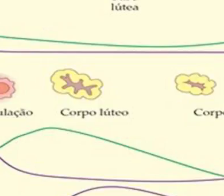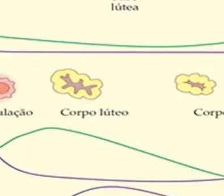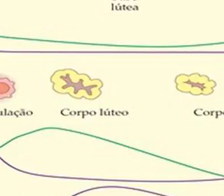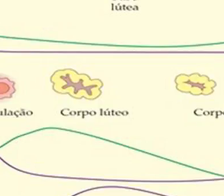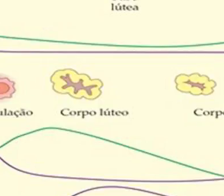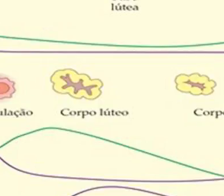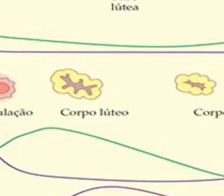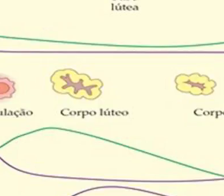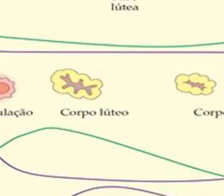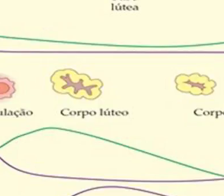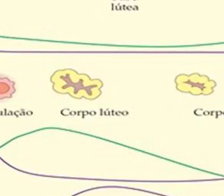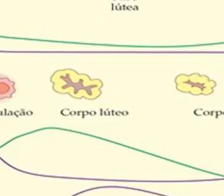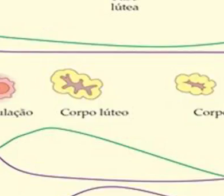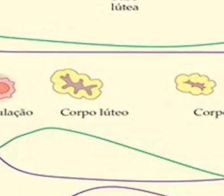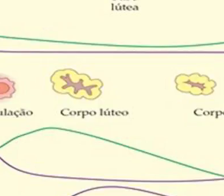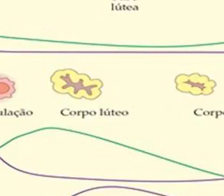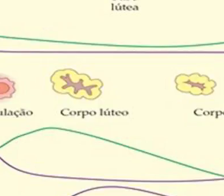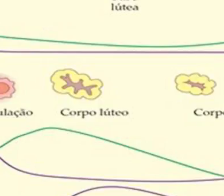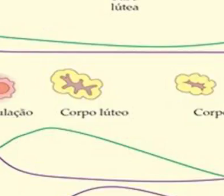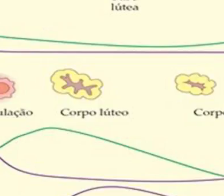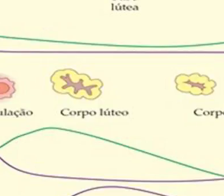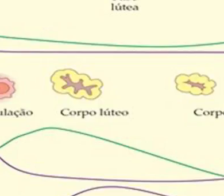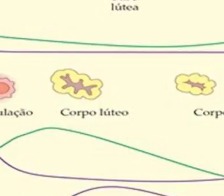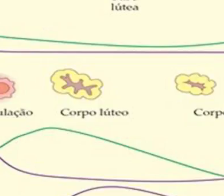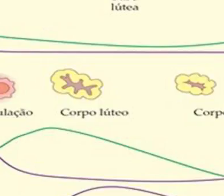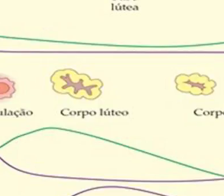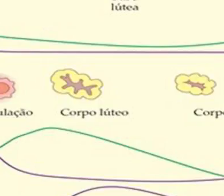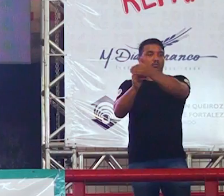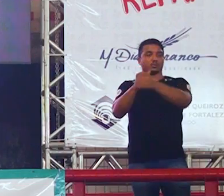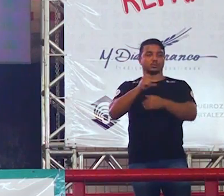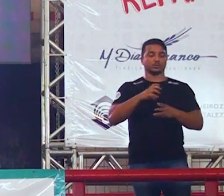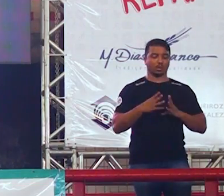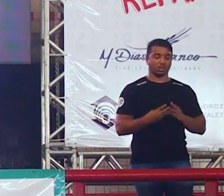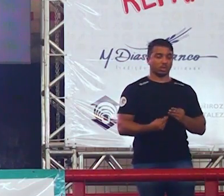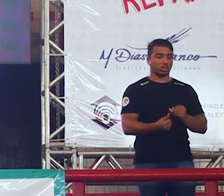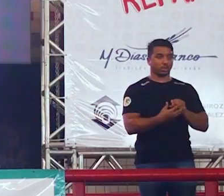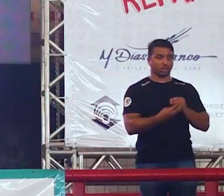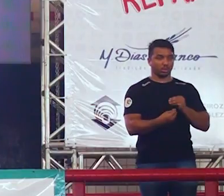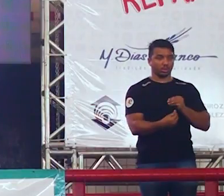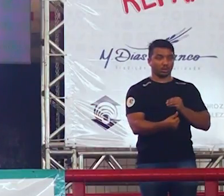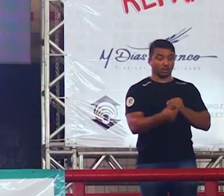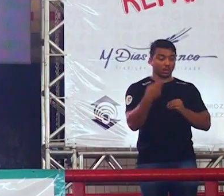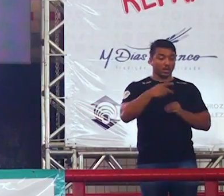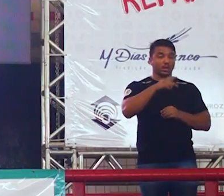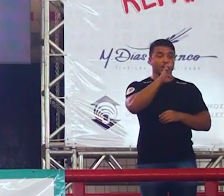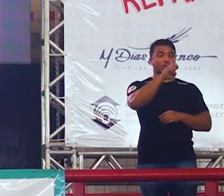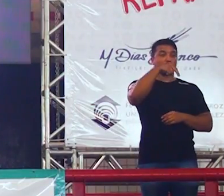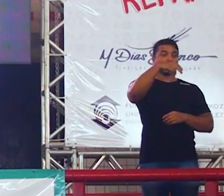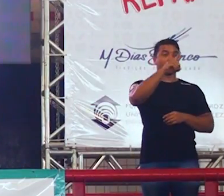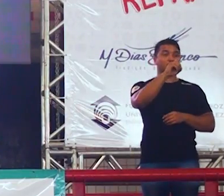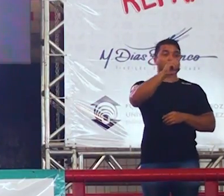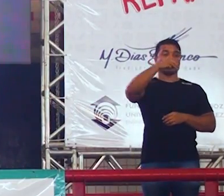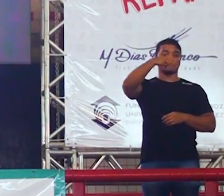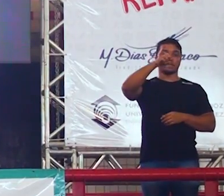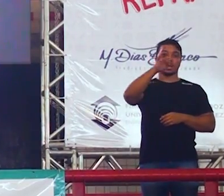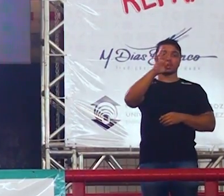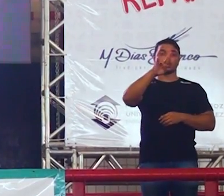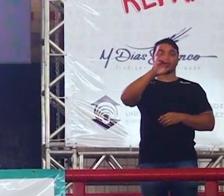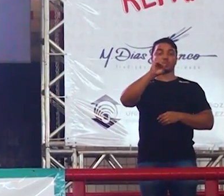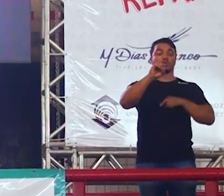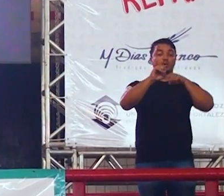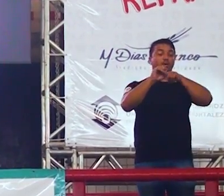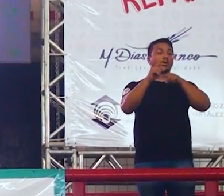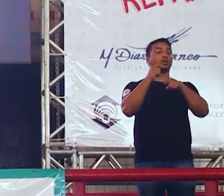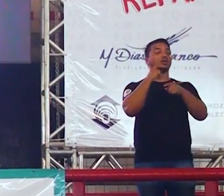está desenvolvendo-se depois na fase secretória. Ou seja, o endométrio ele tem a função